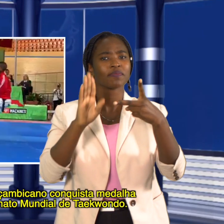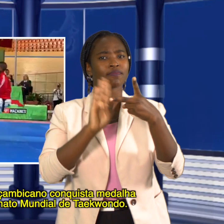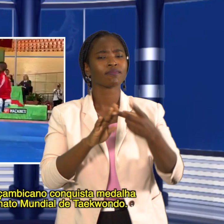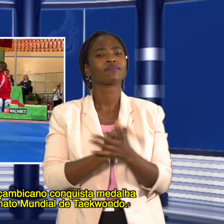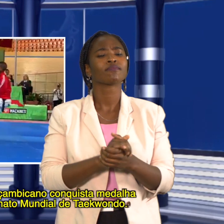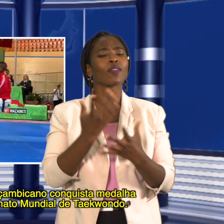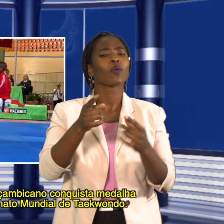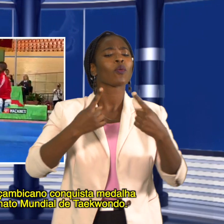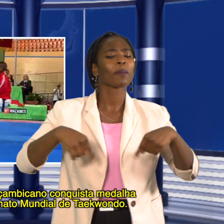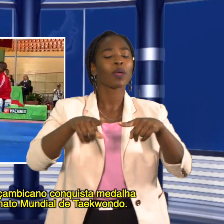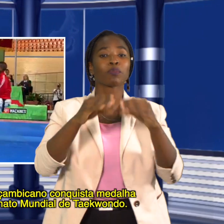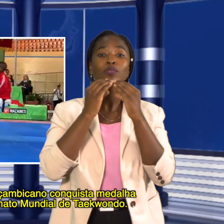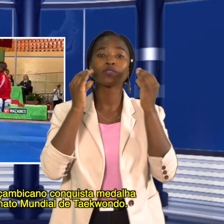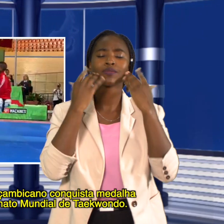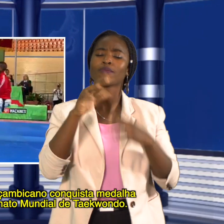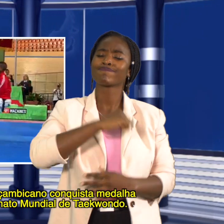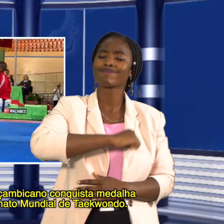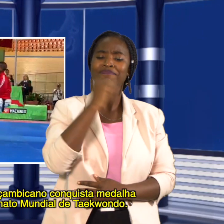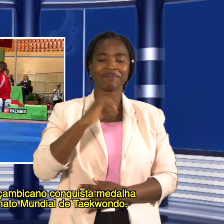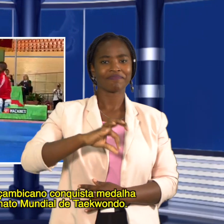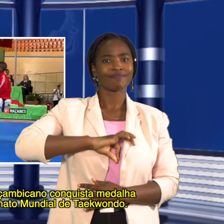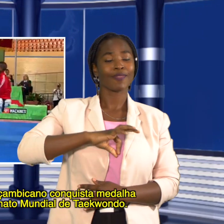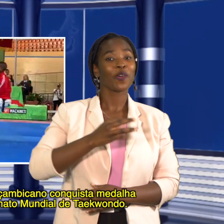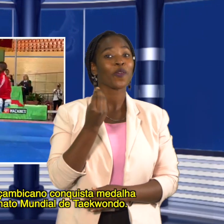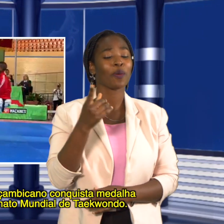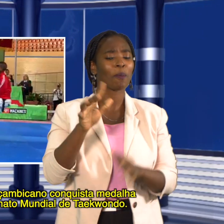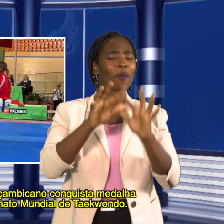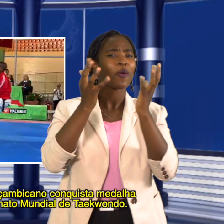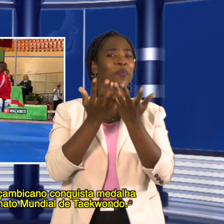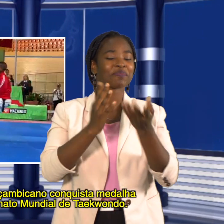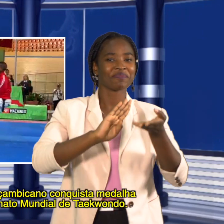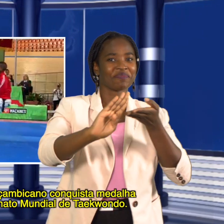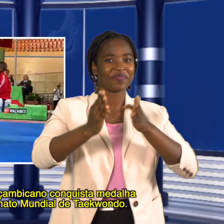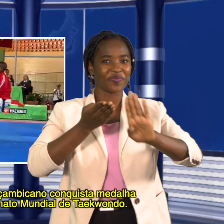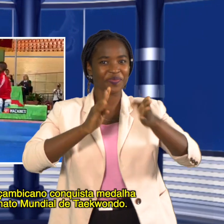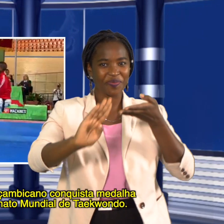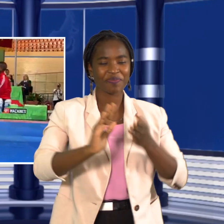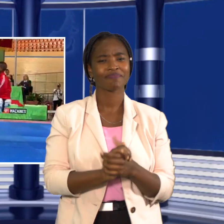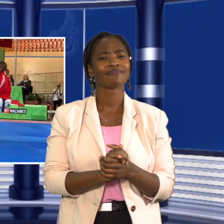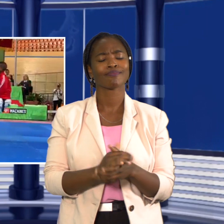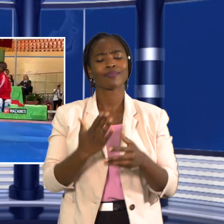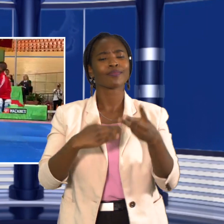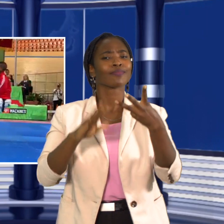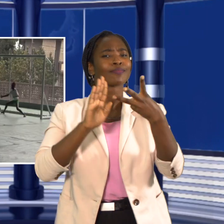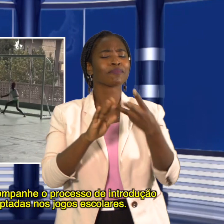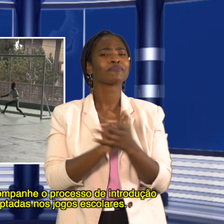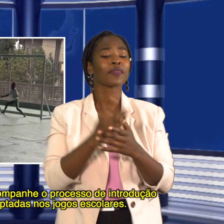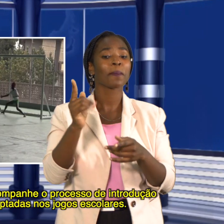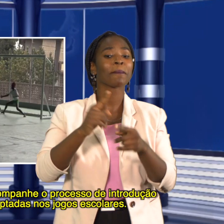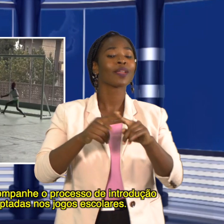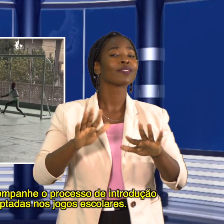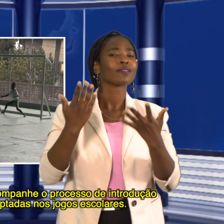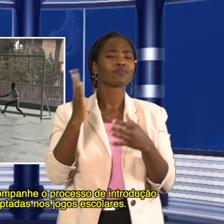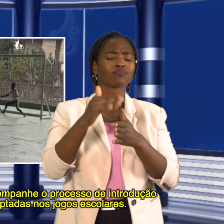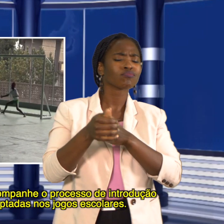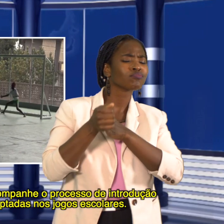Atleta paralímpico moçambicano conquista a medalha de ouro no campeonato mundial de taekwondo. Na rubrica